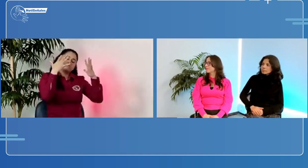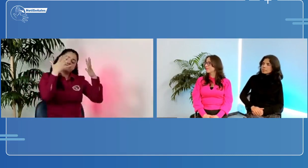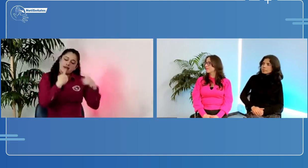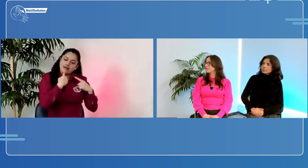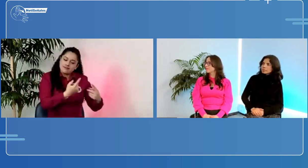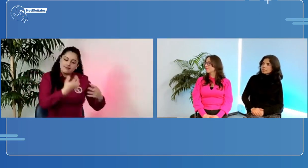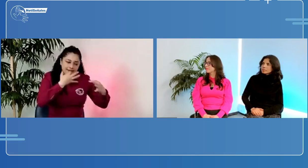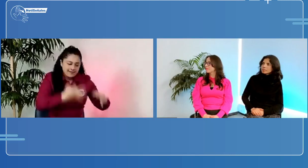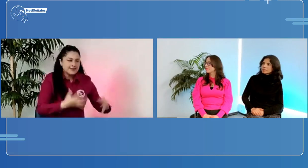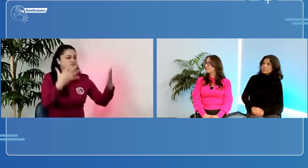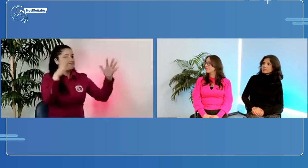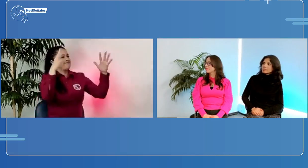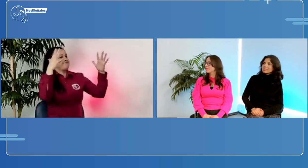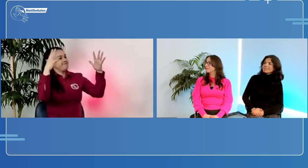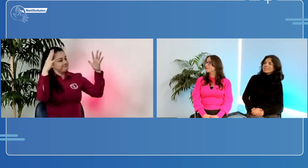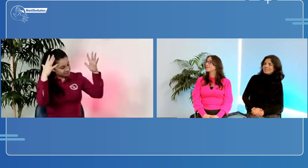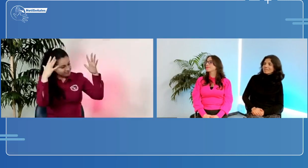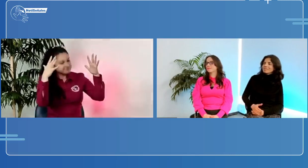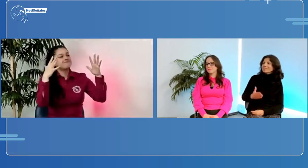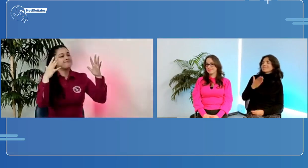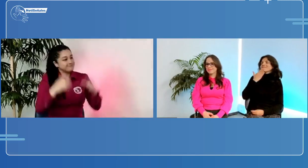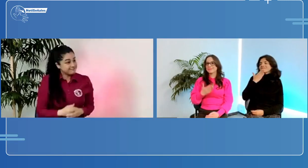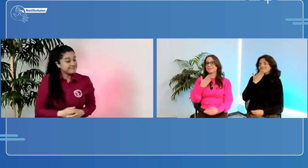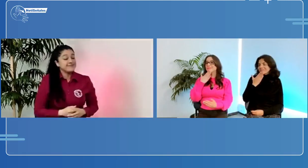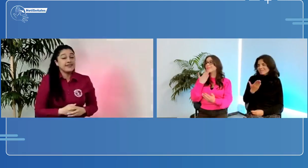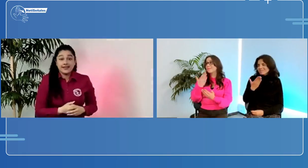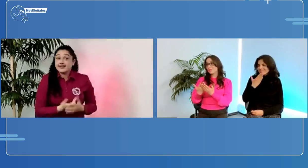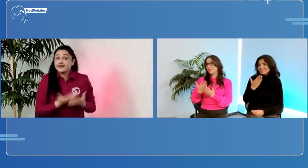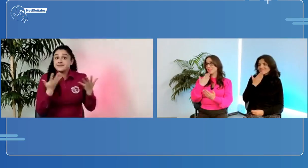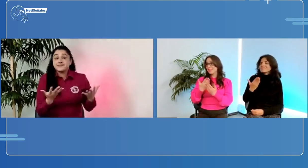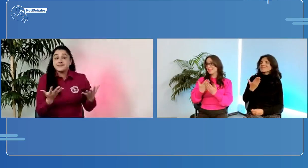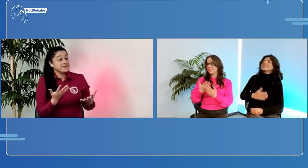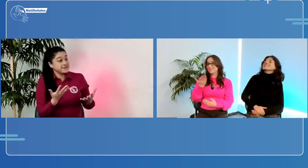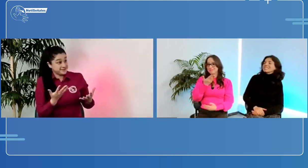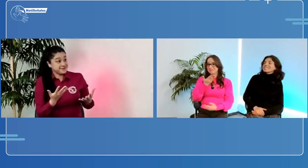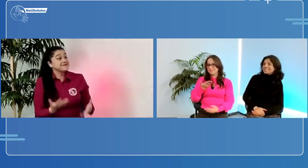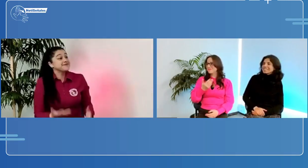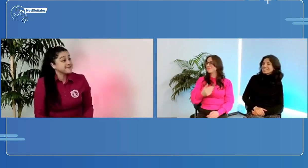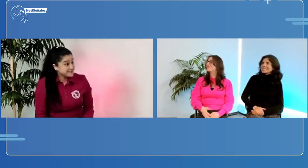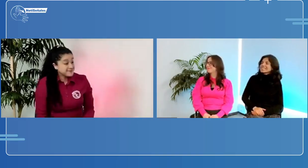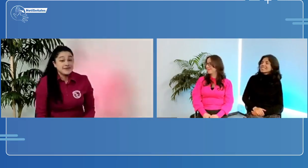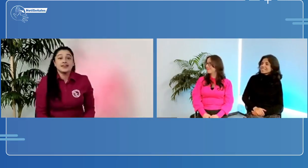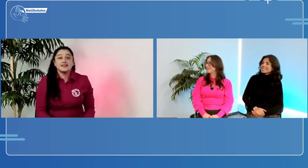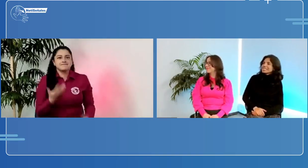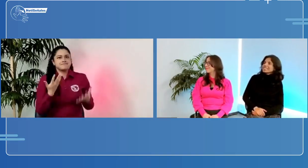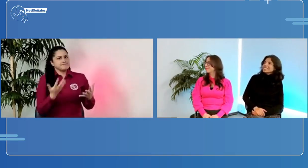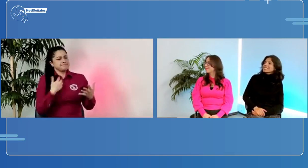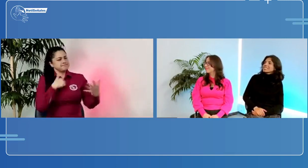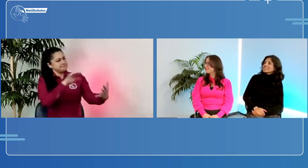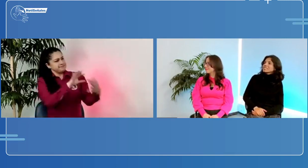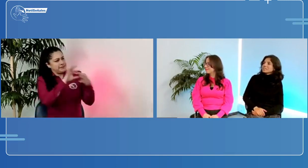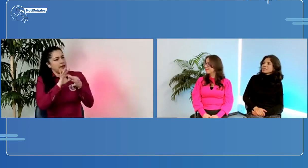y acá pues están siendo atendidas. La verdad, muchas felicidades, Gracias, muchas felicitaciones. gracias a ustedes. Y